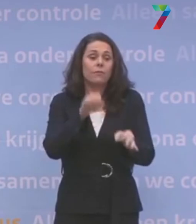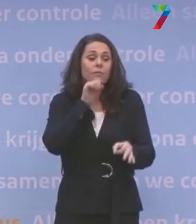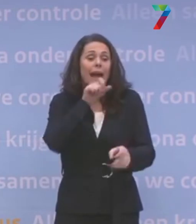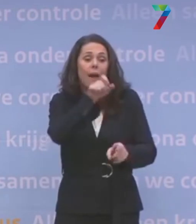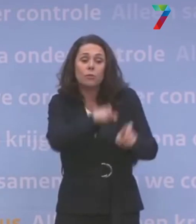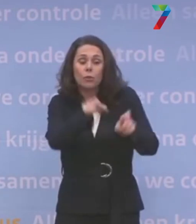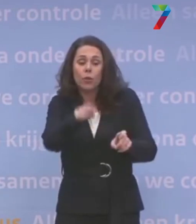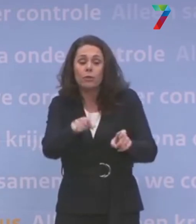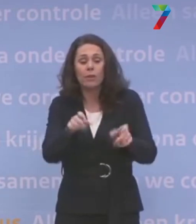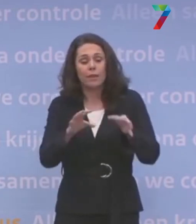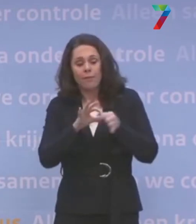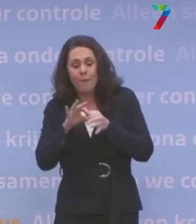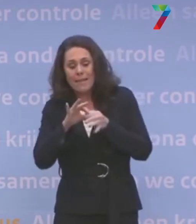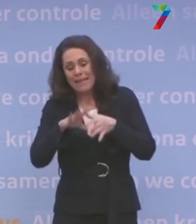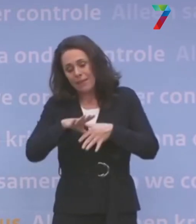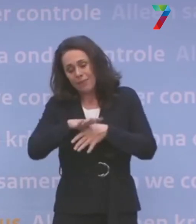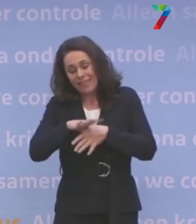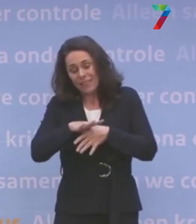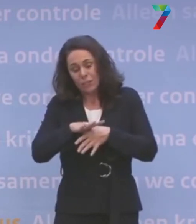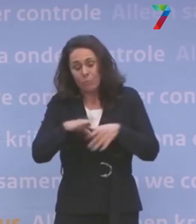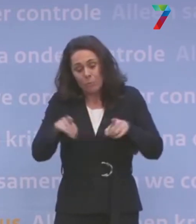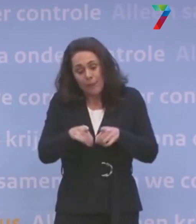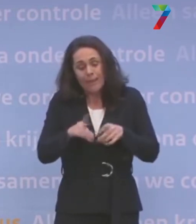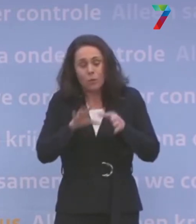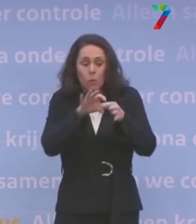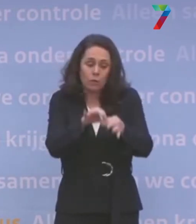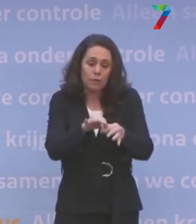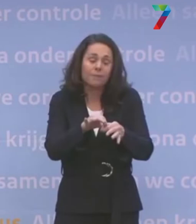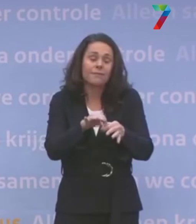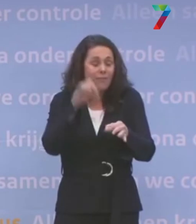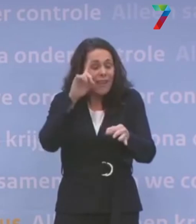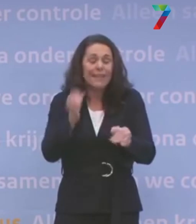ouderen als de familie en vrienden heel zwaar is.